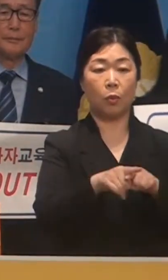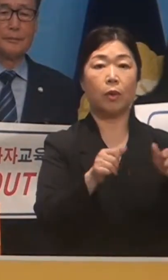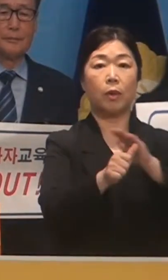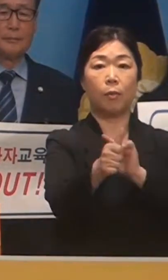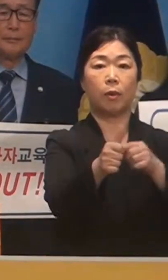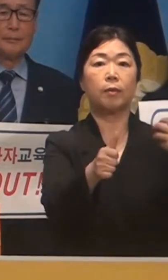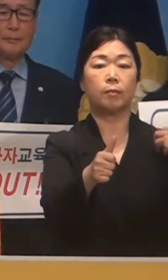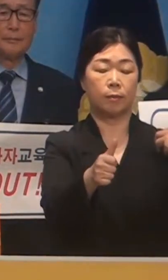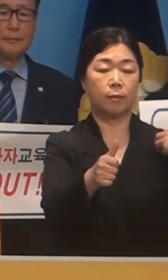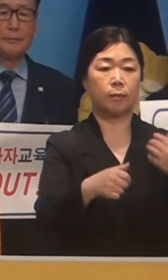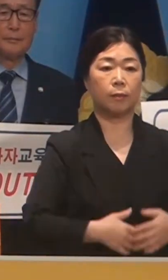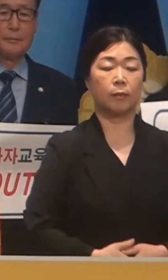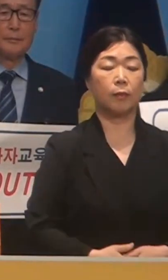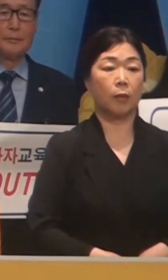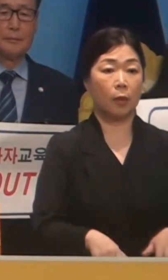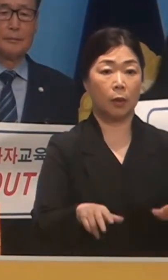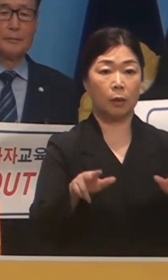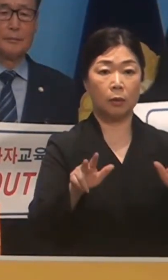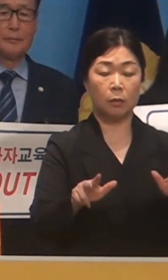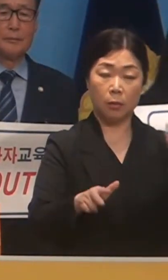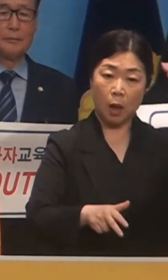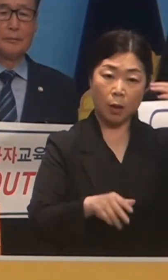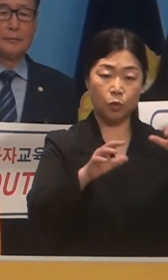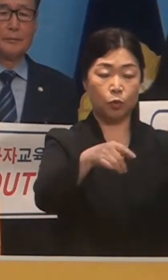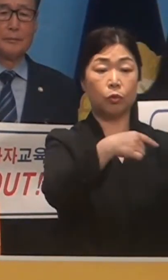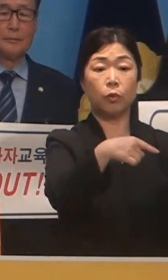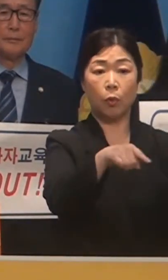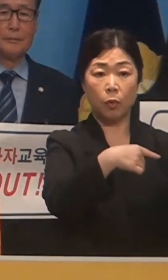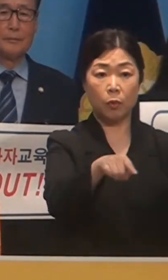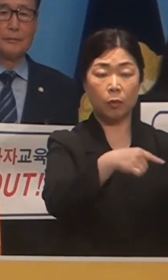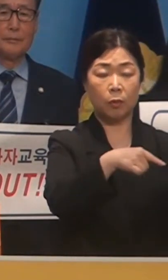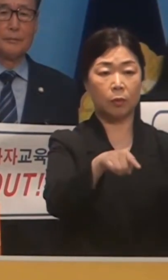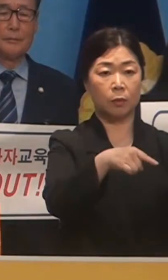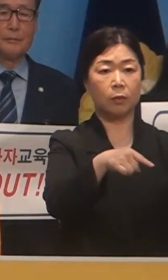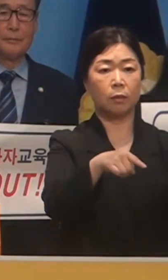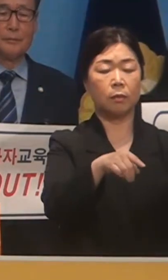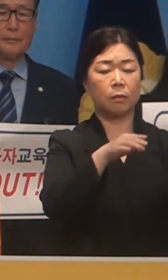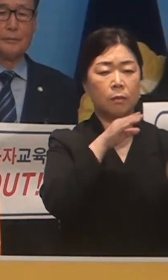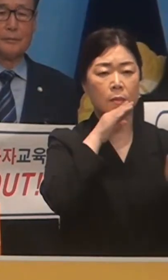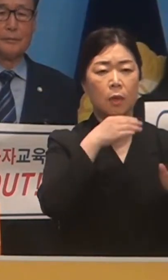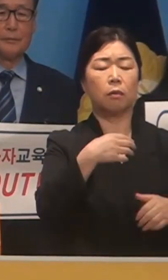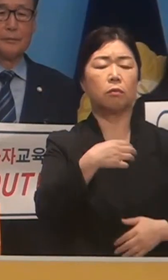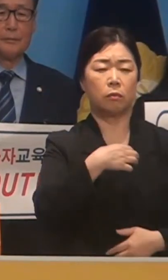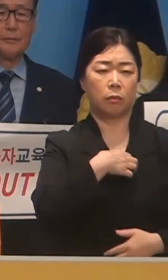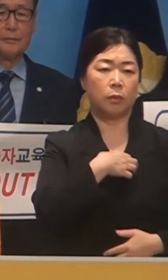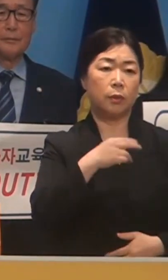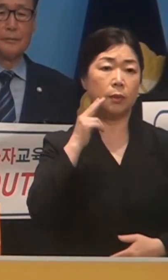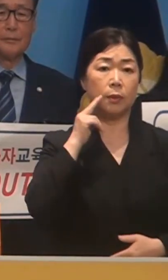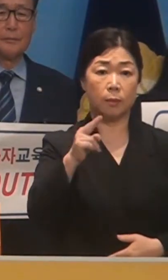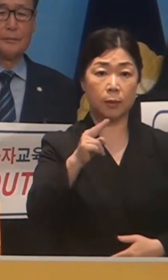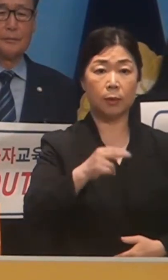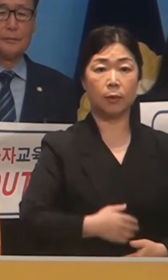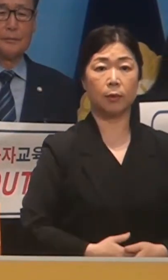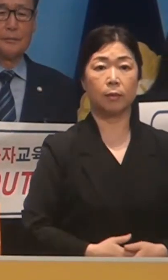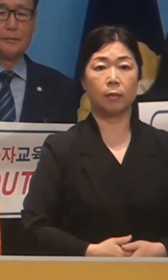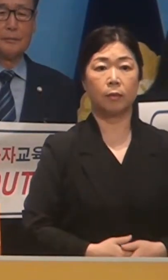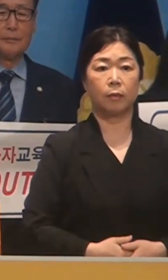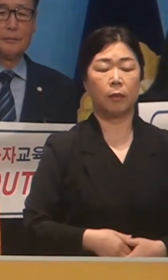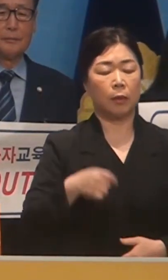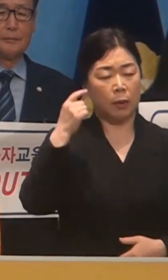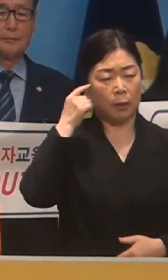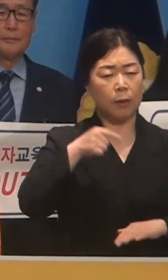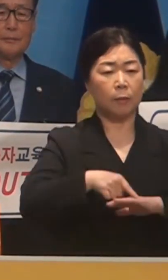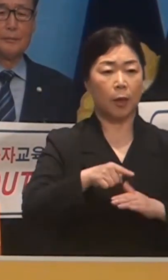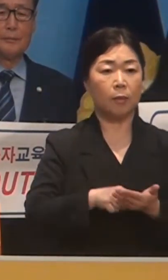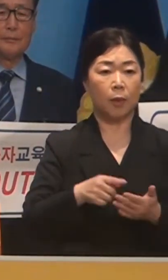회장입니다. 지금 한국 교육이 정말 위기에 와 있다 하는 그런